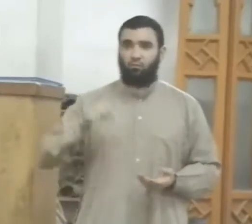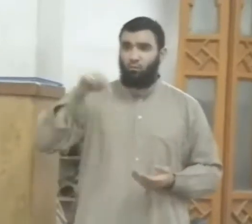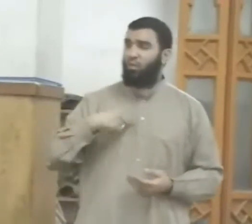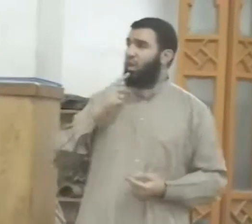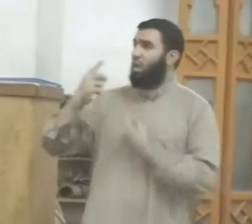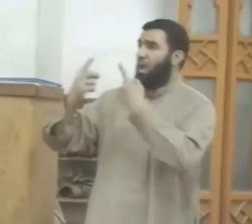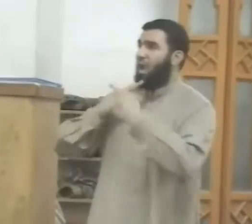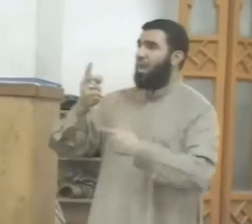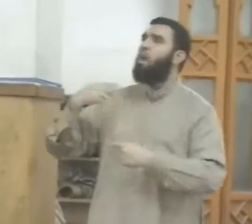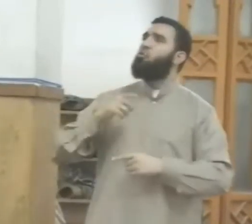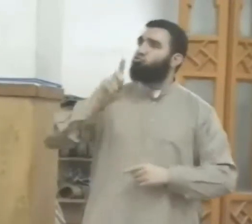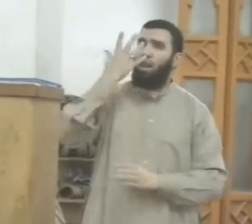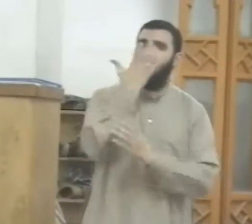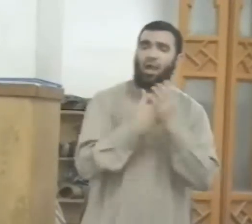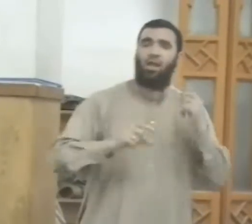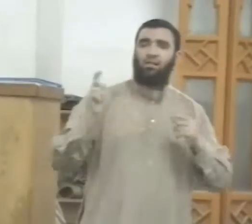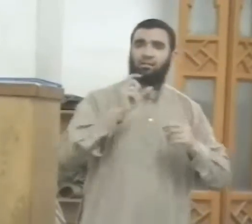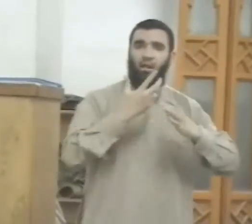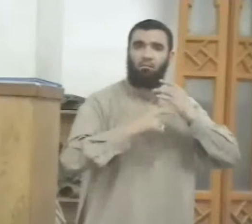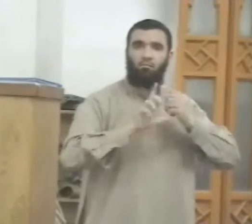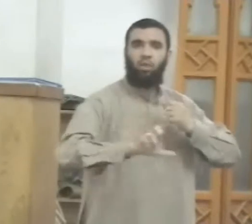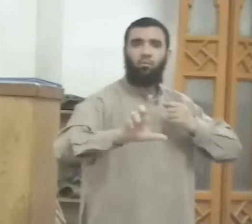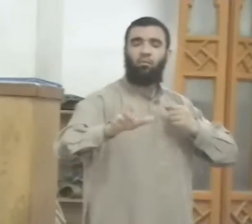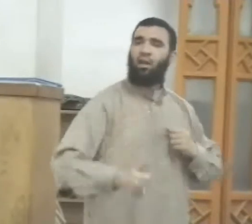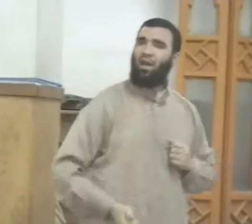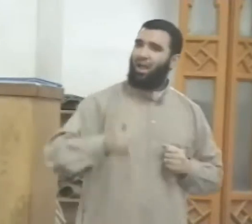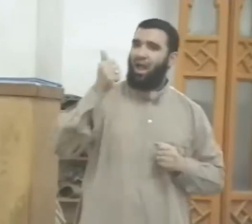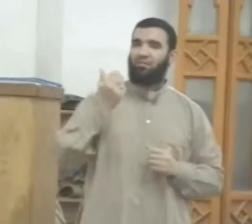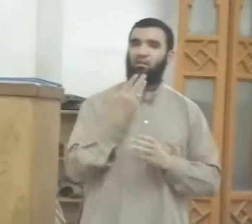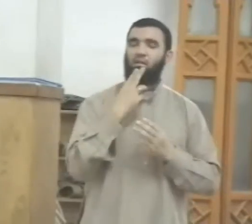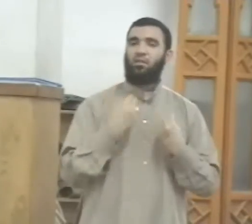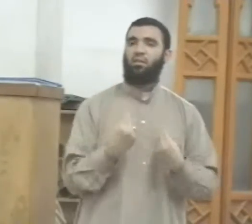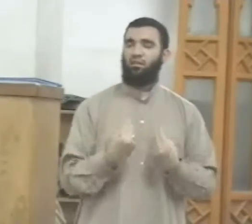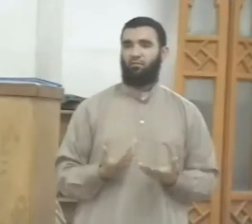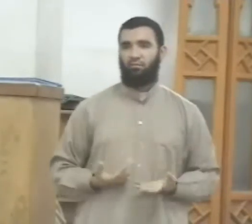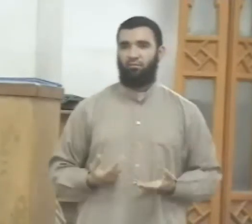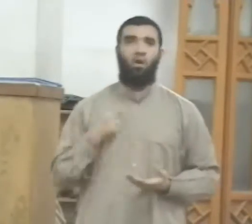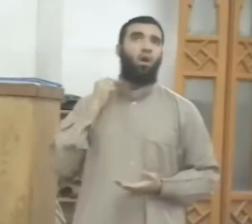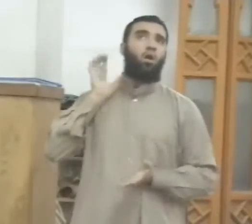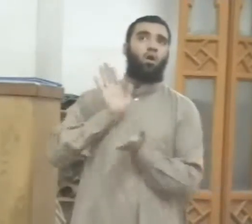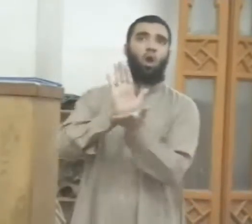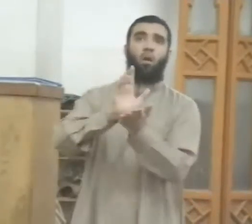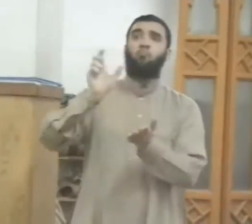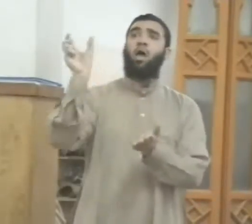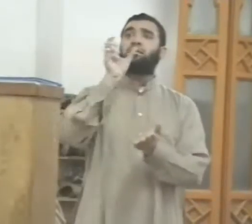خليفة المسلمين العباسي بكل مناقب الفخر والاعتزاز وألقاب